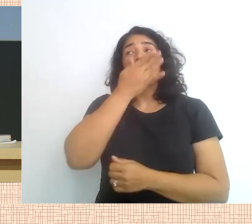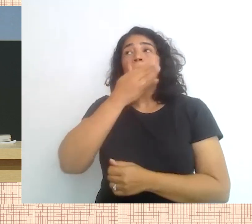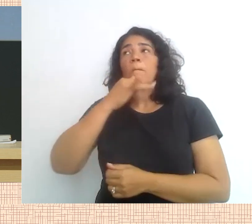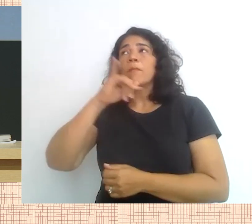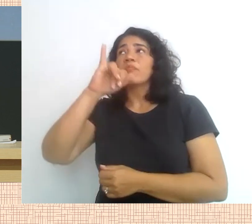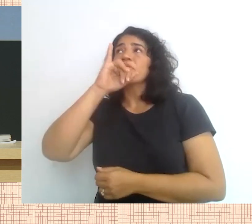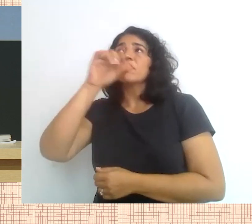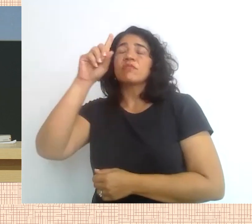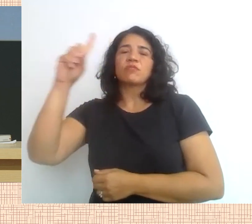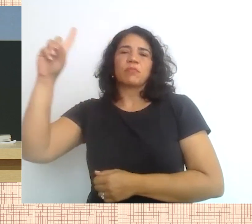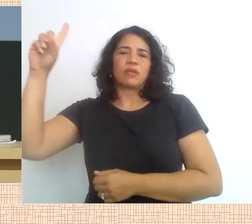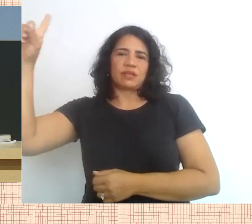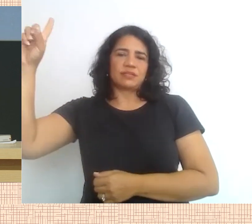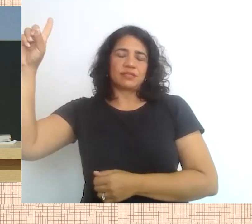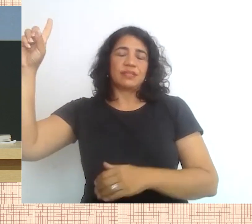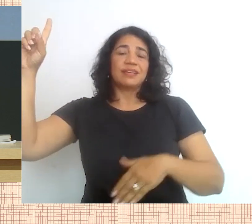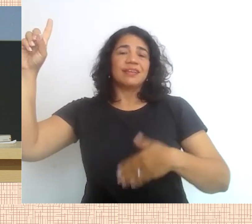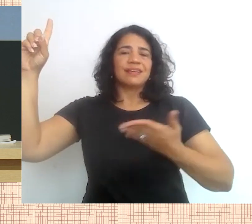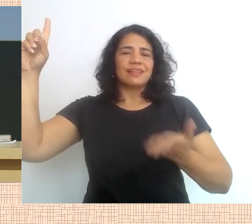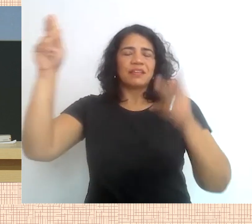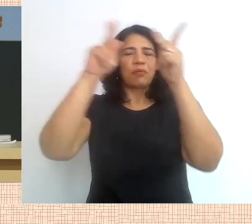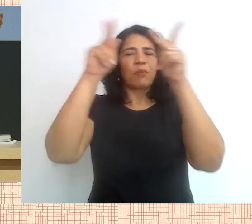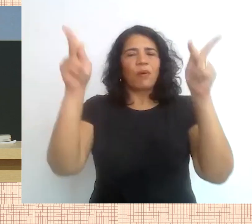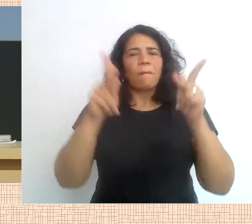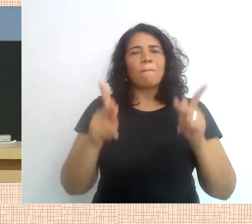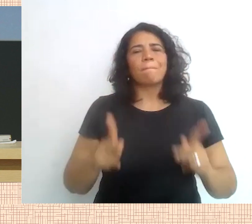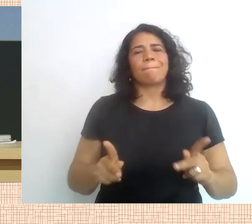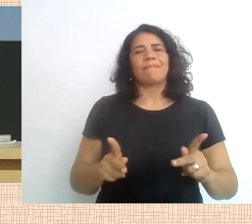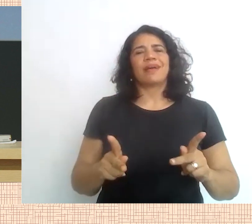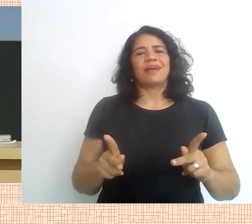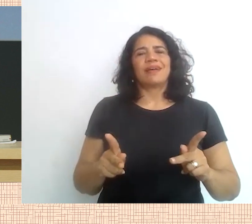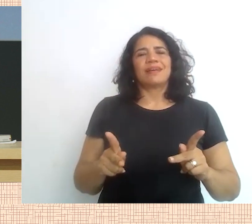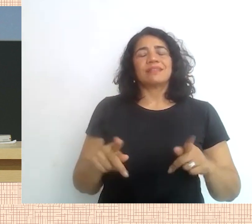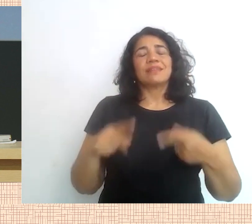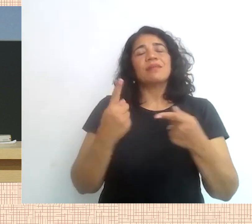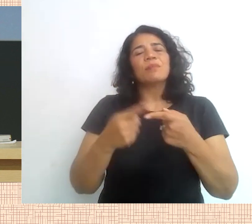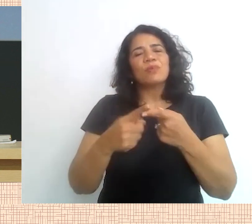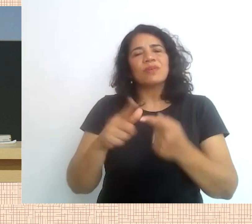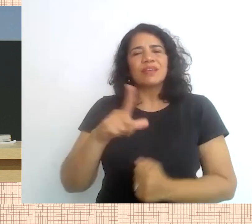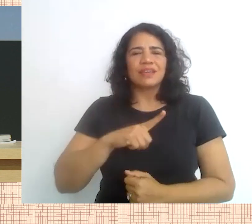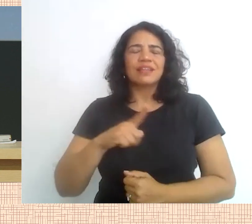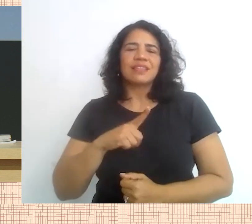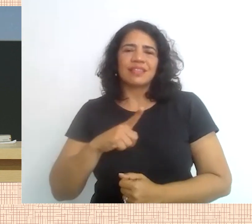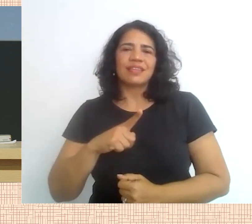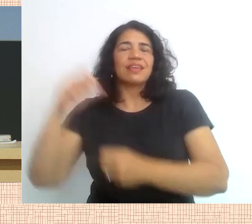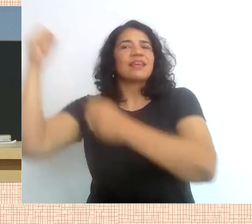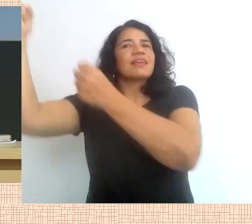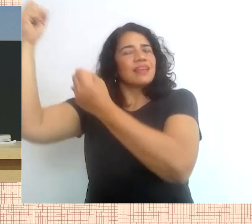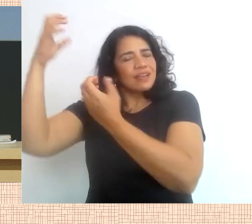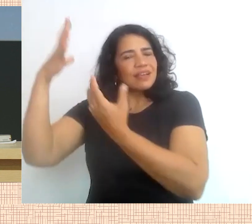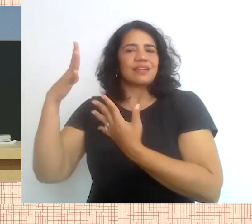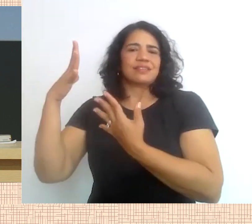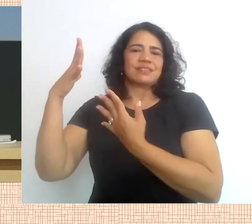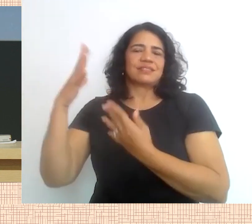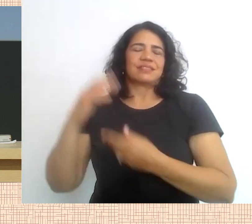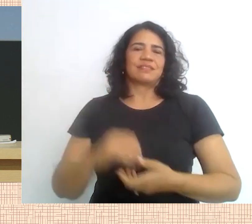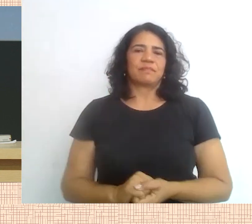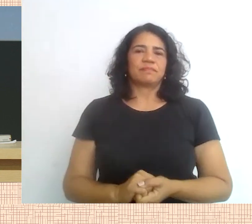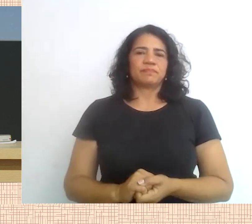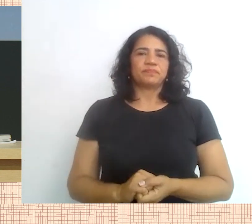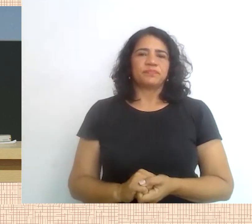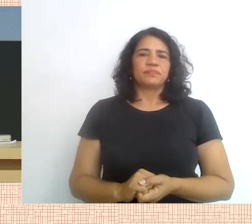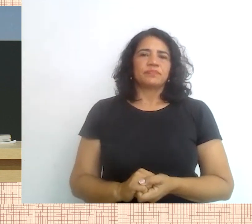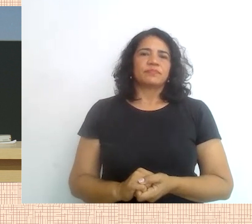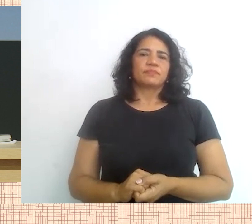é resultado da graça. Esse rio da graça, quando nos supre com toda a realidade de Deus, irmãos,